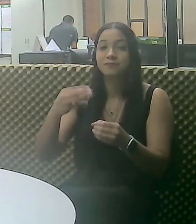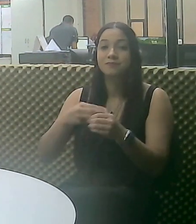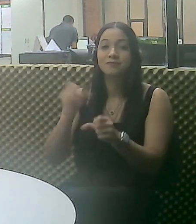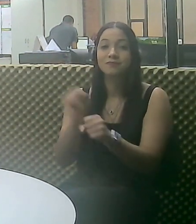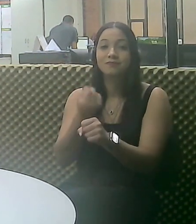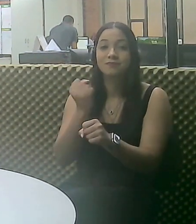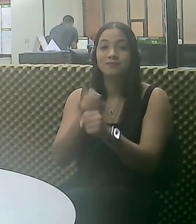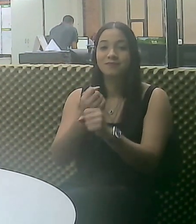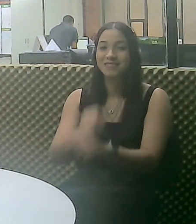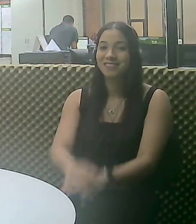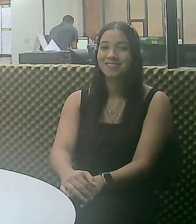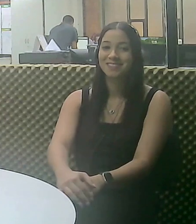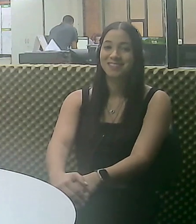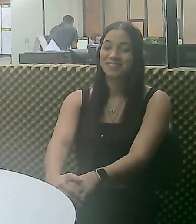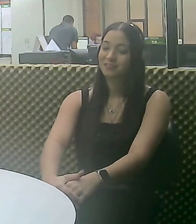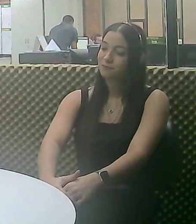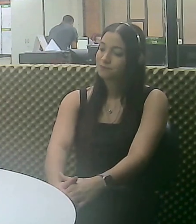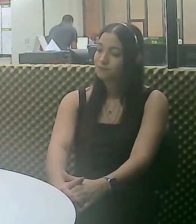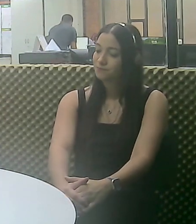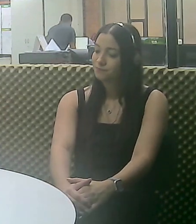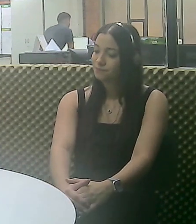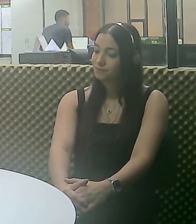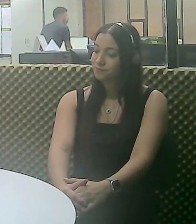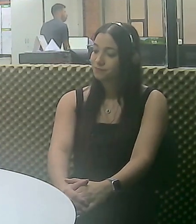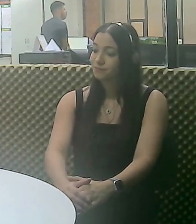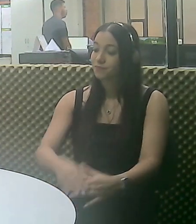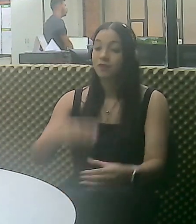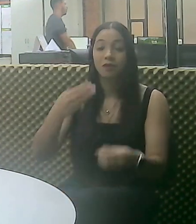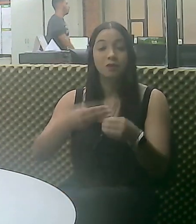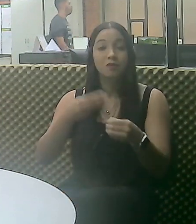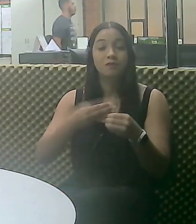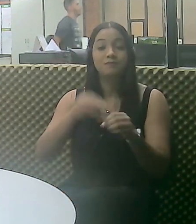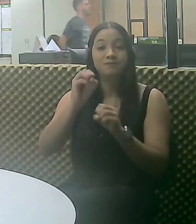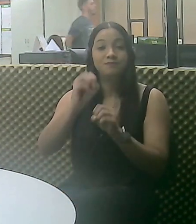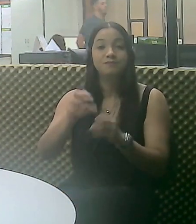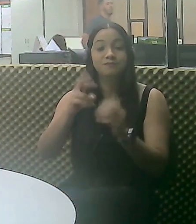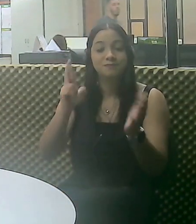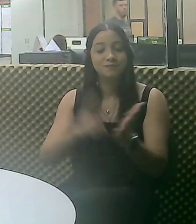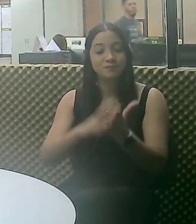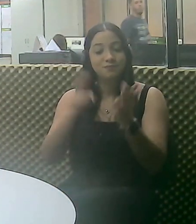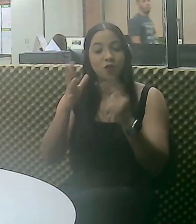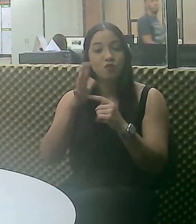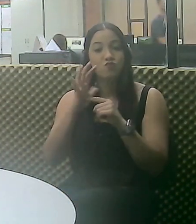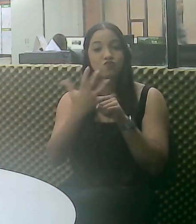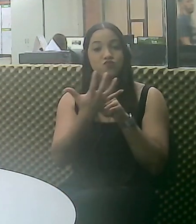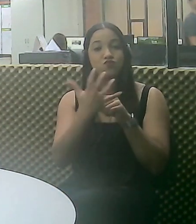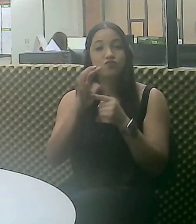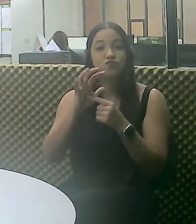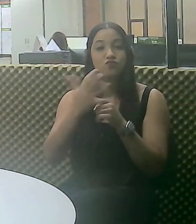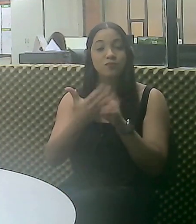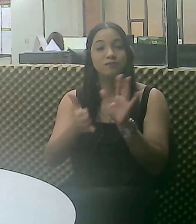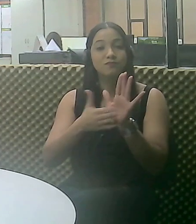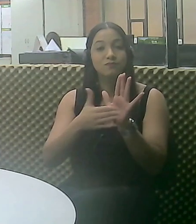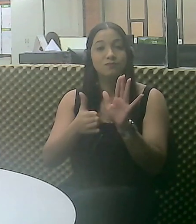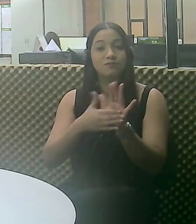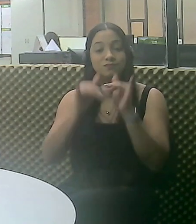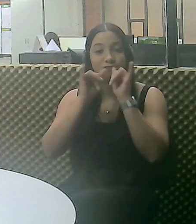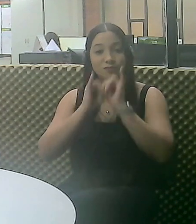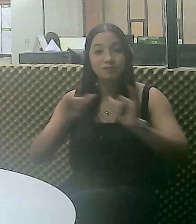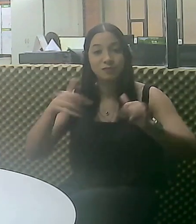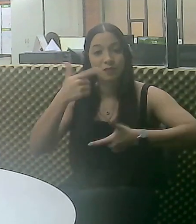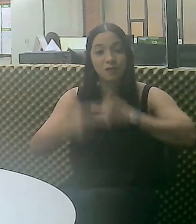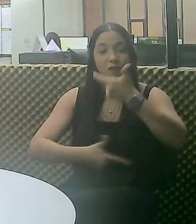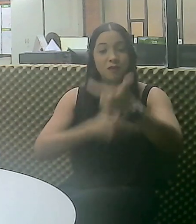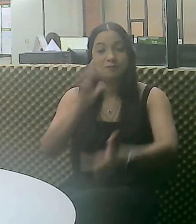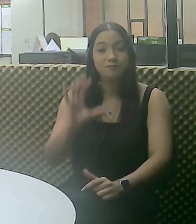de Obras. Rede Municipal de Ensino ganha revista Cata Vento. Com a proposta de divulgar os